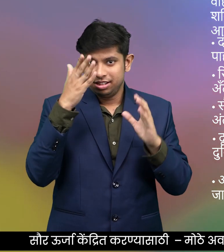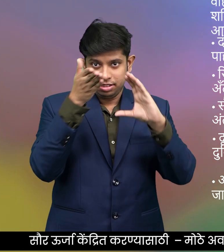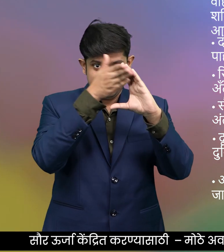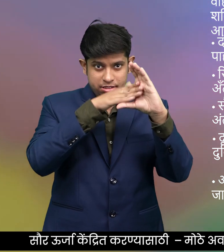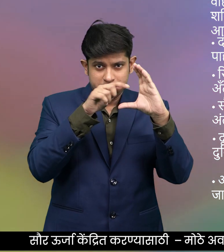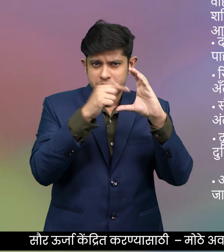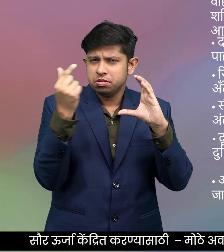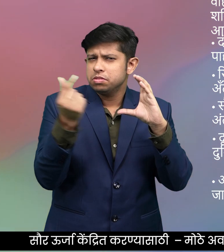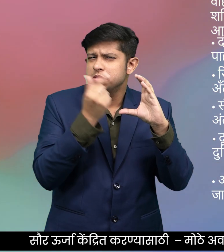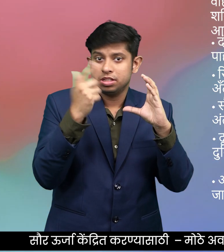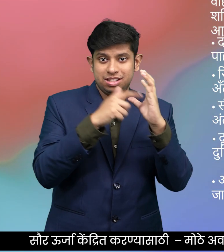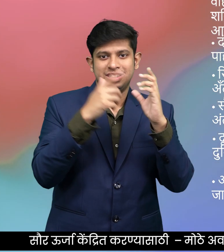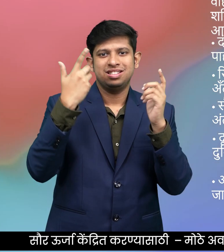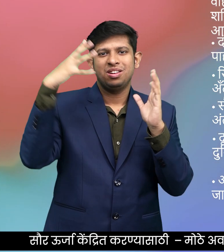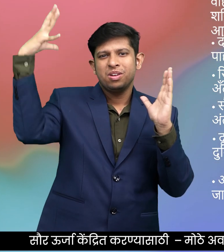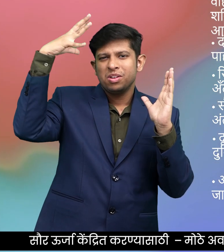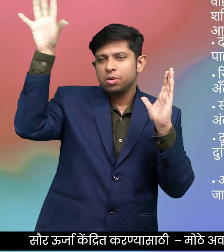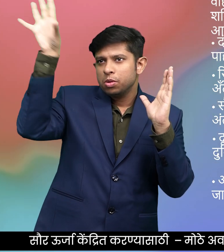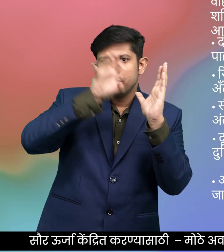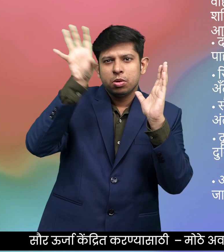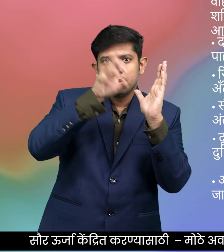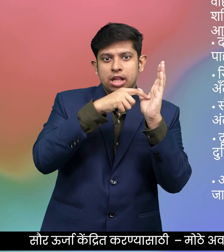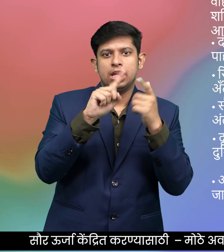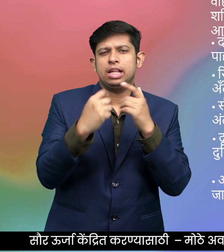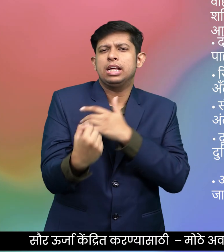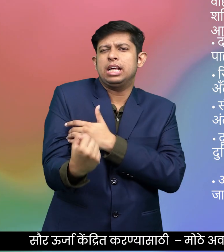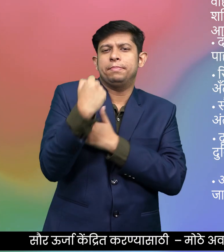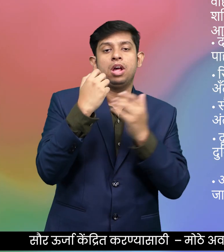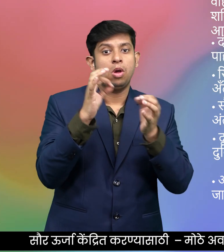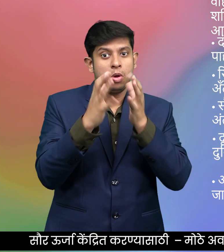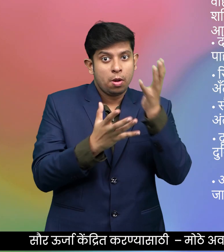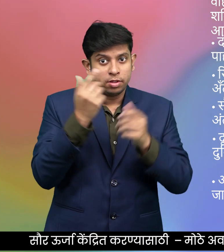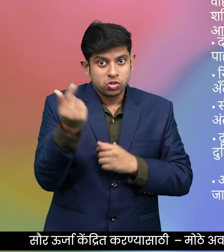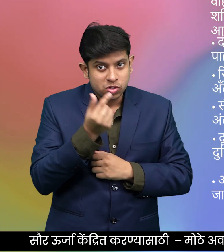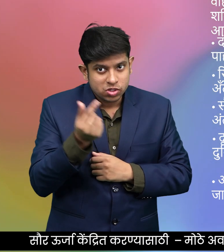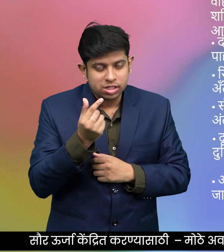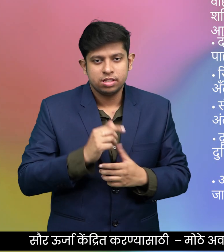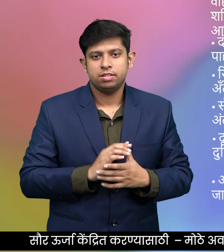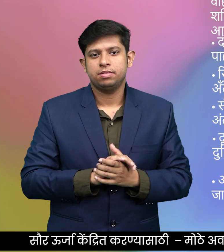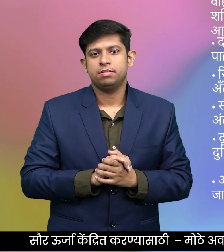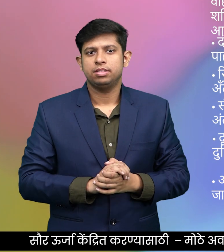concave केंद्रित mirrors करण्यासाठी are used to मोठे अवतल concentrate आरसे उष्णता solar निर्माण energy करण्यासाठी for वापरले heating जातात. purposes.